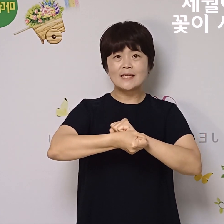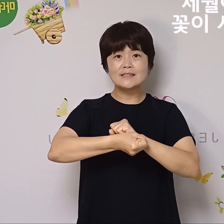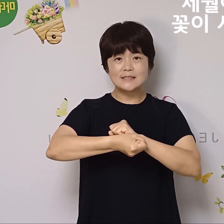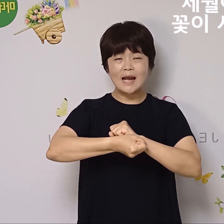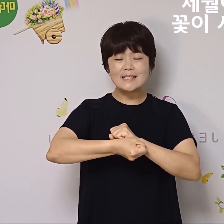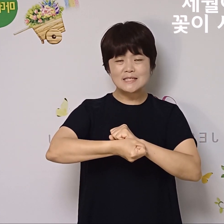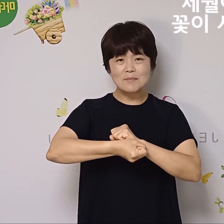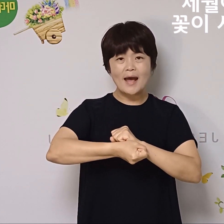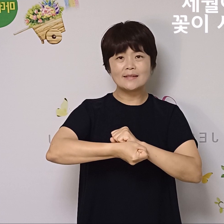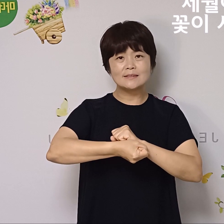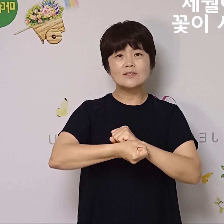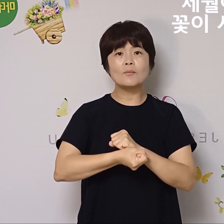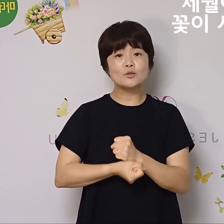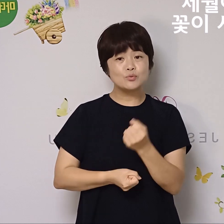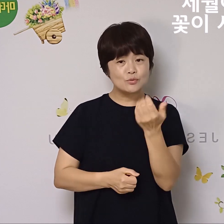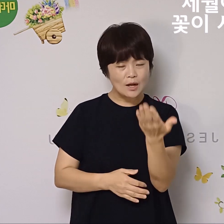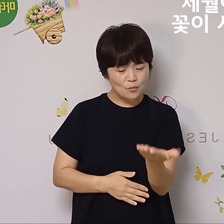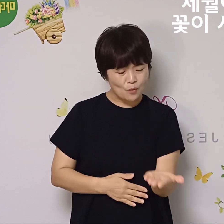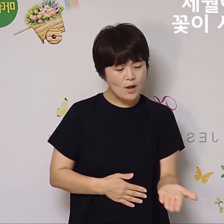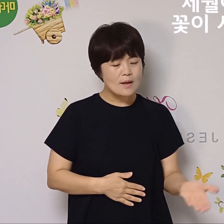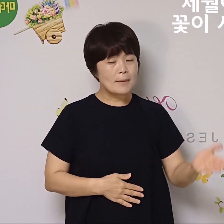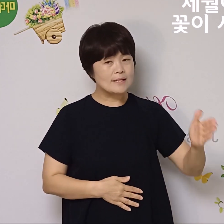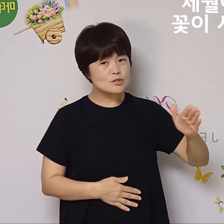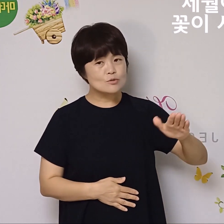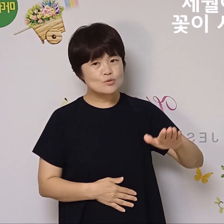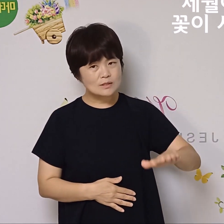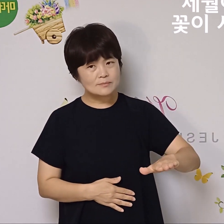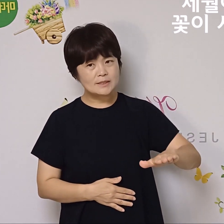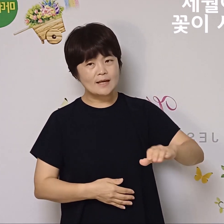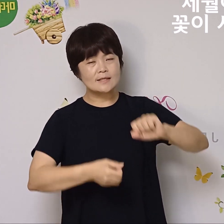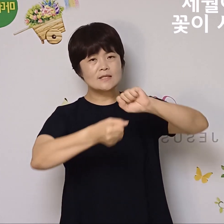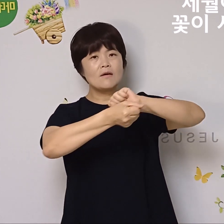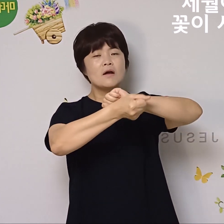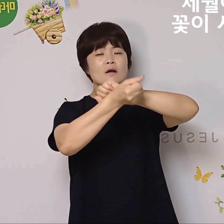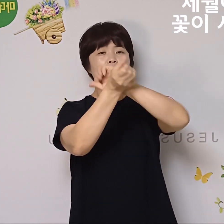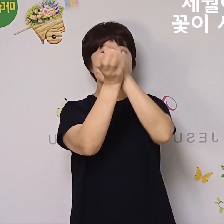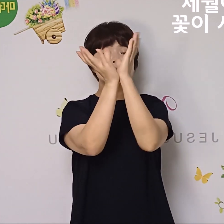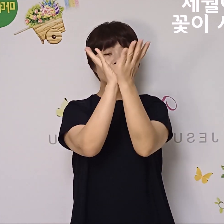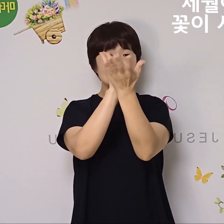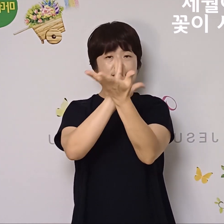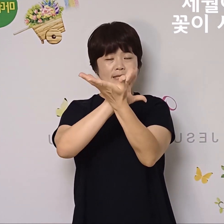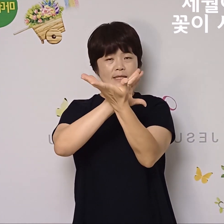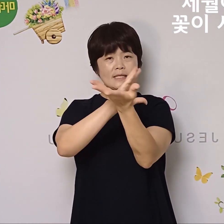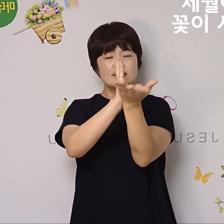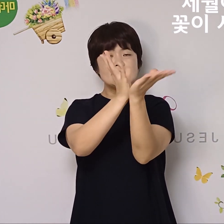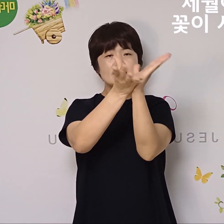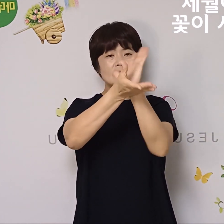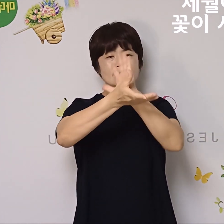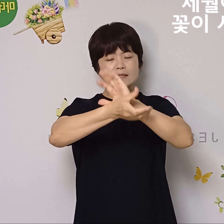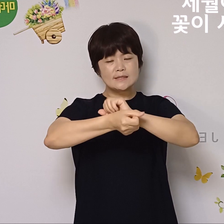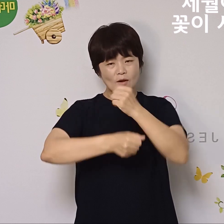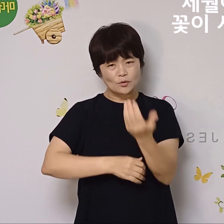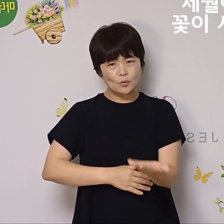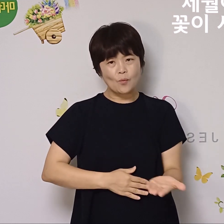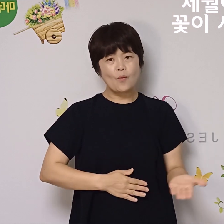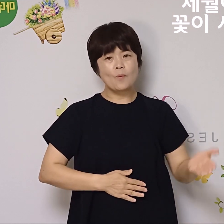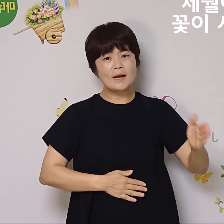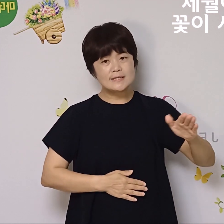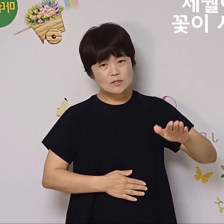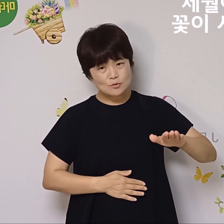뜻이 하지만 그럼에도 불구하고 반전수화됩니다. 그래서 꽃이 시들어도